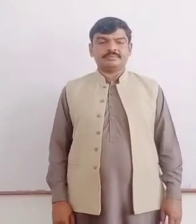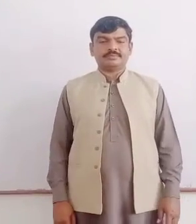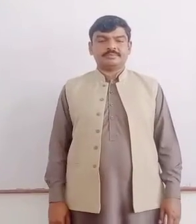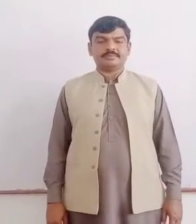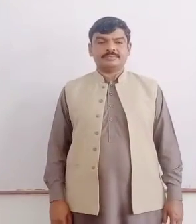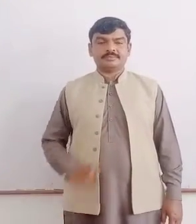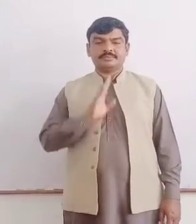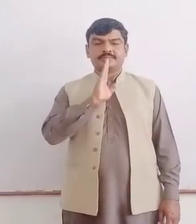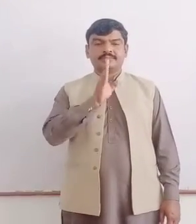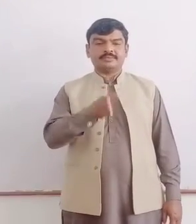شکایت،